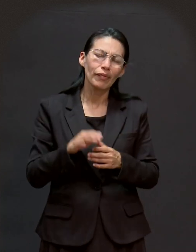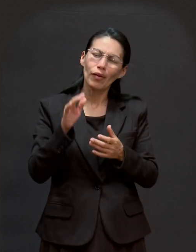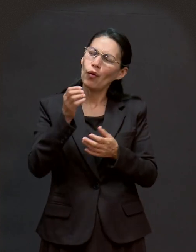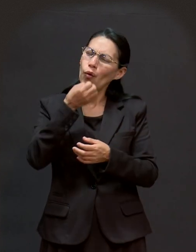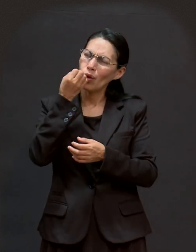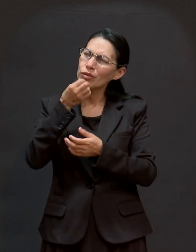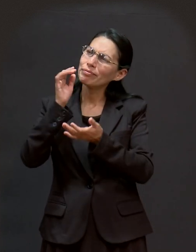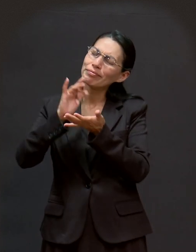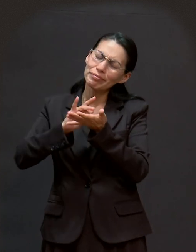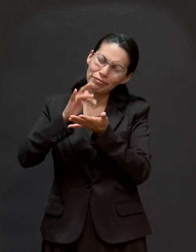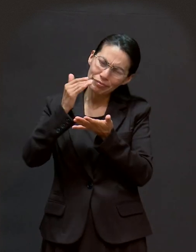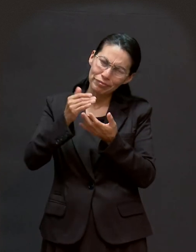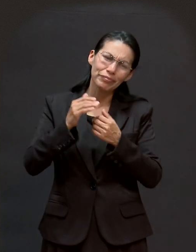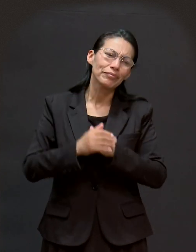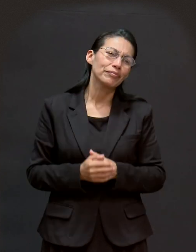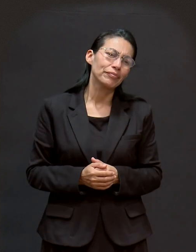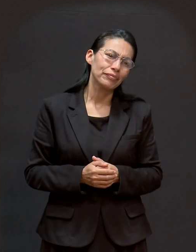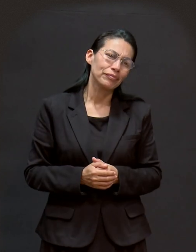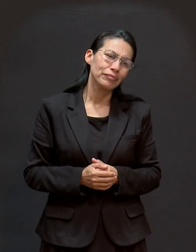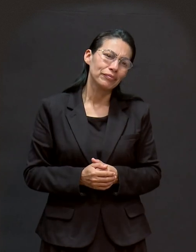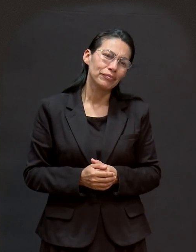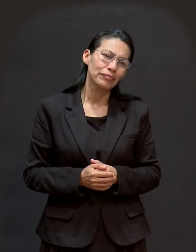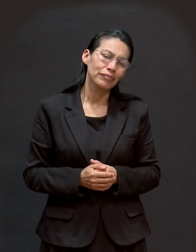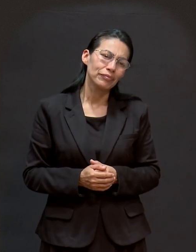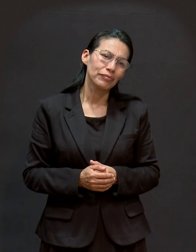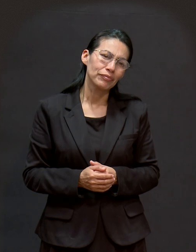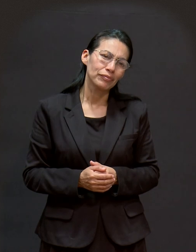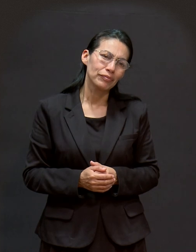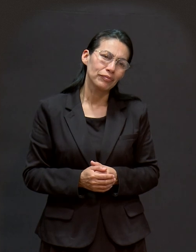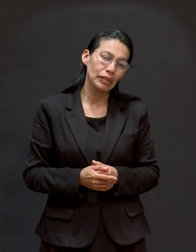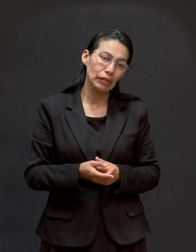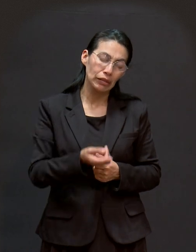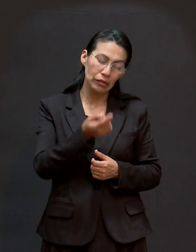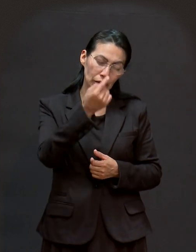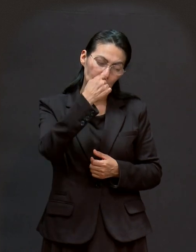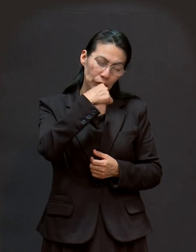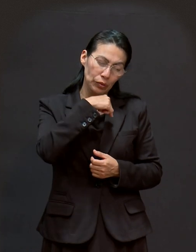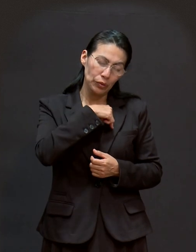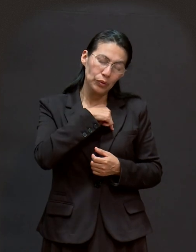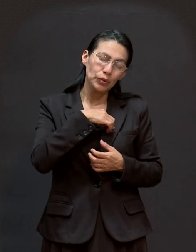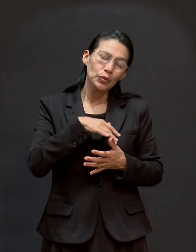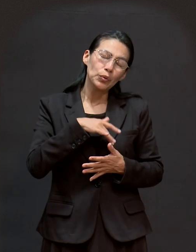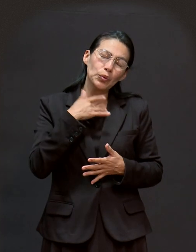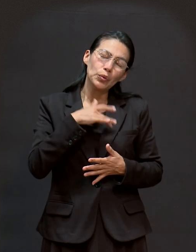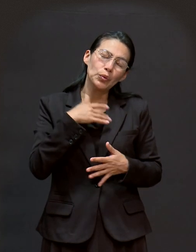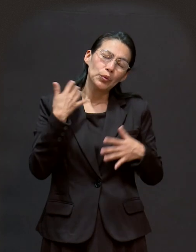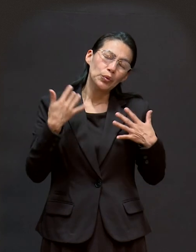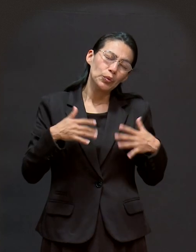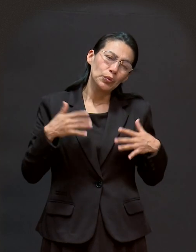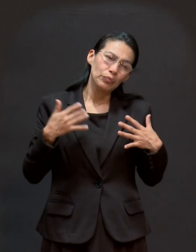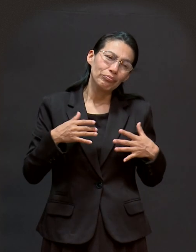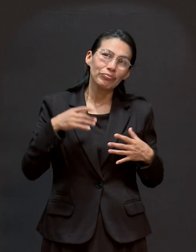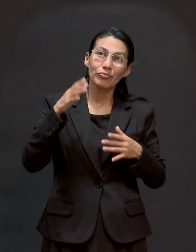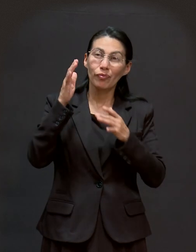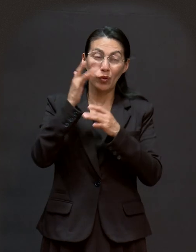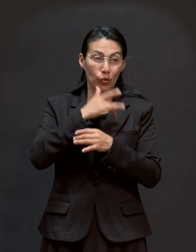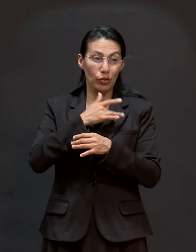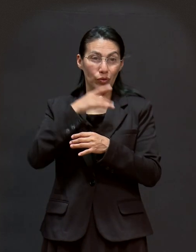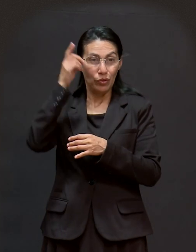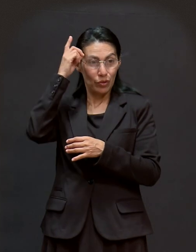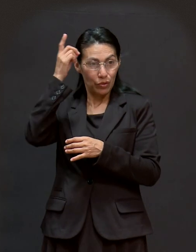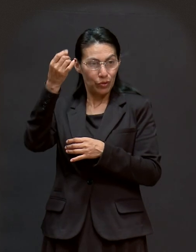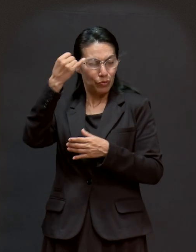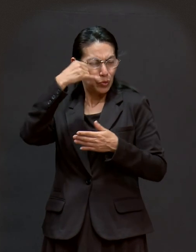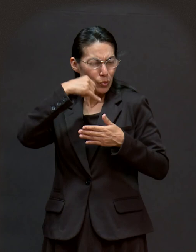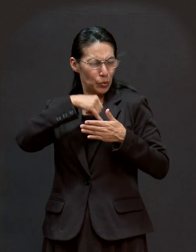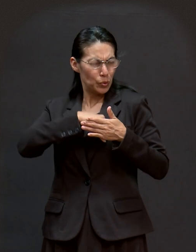gracias por su oración también que ha llegado a lo más profundo en nuestro corazón y estoy seguro que en el corazón de dios